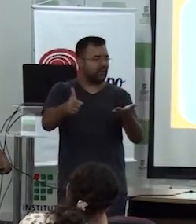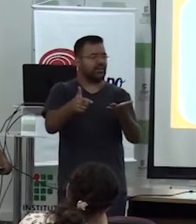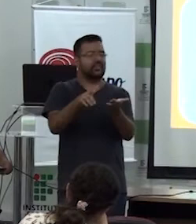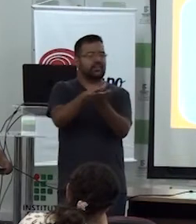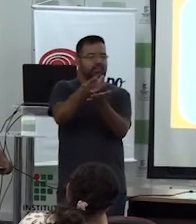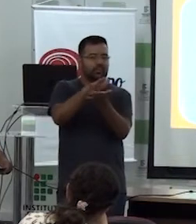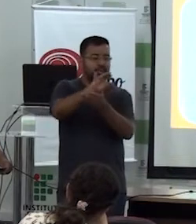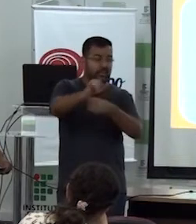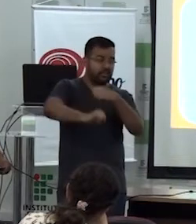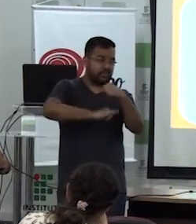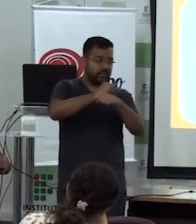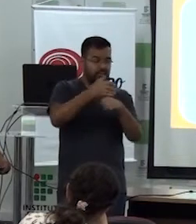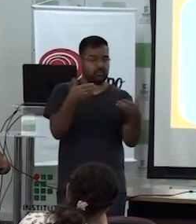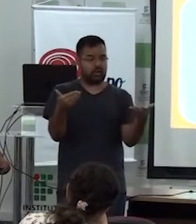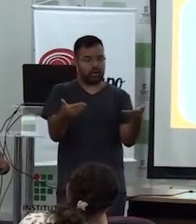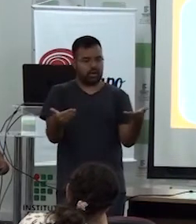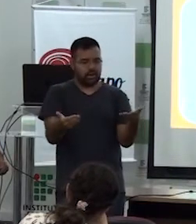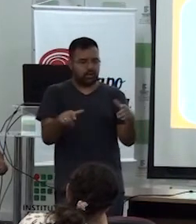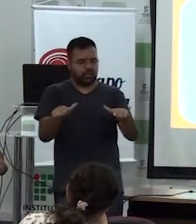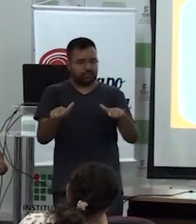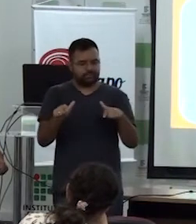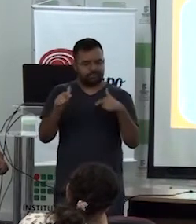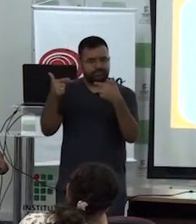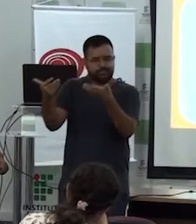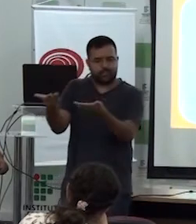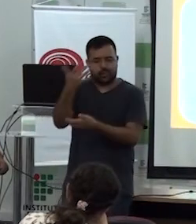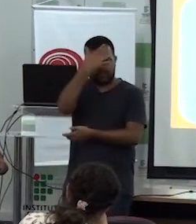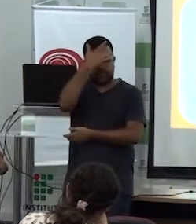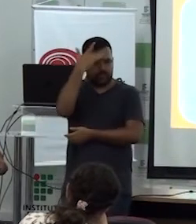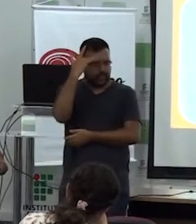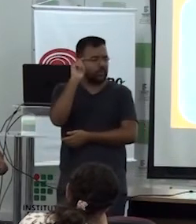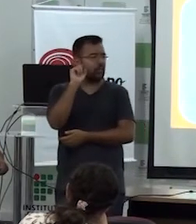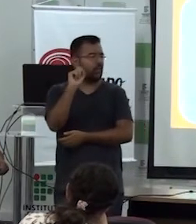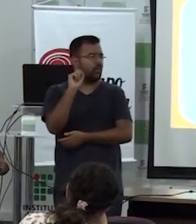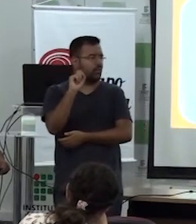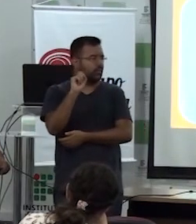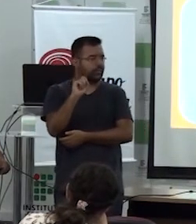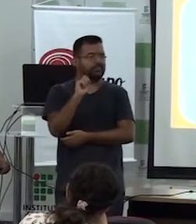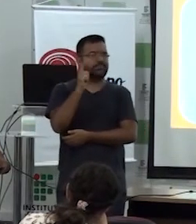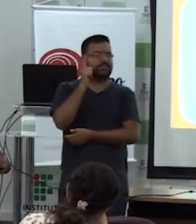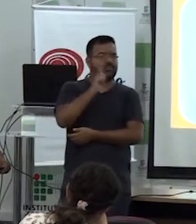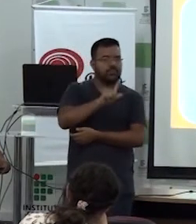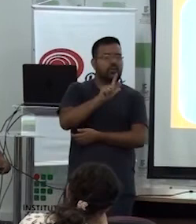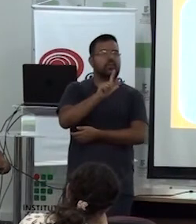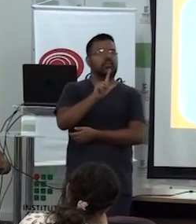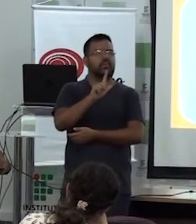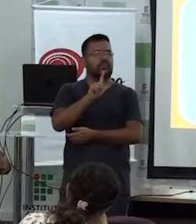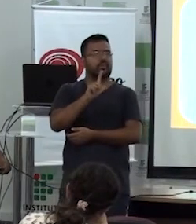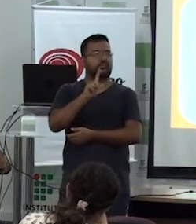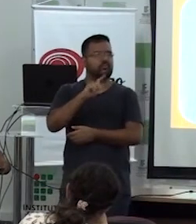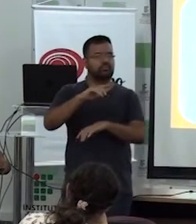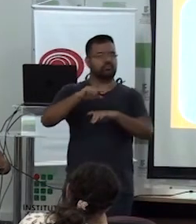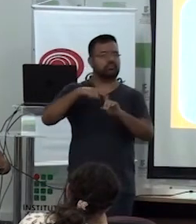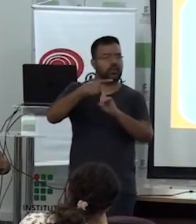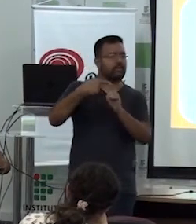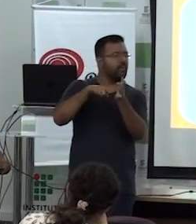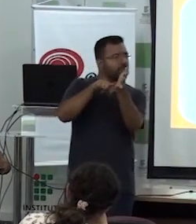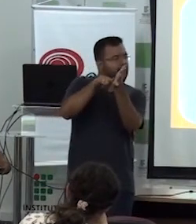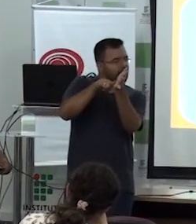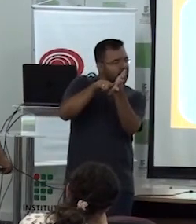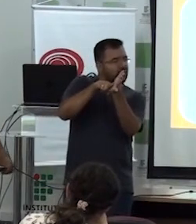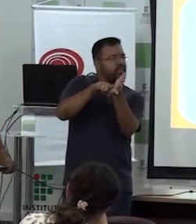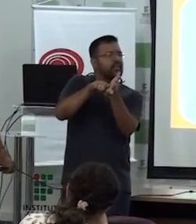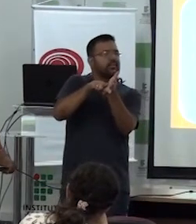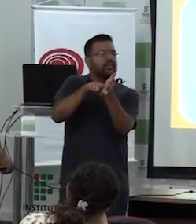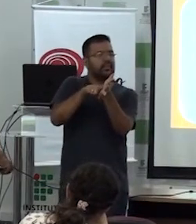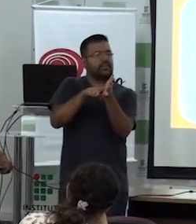evento. E agora a gente vai estar destacando as pessoas que foram destaque na pesquisa,